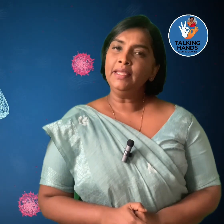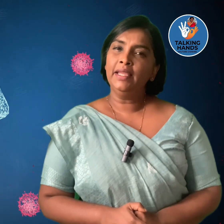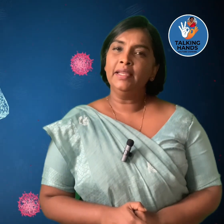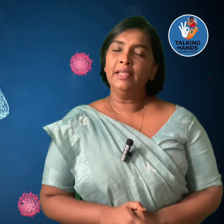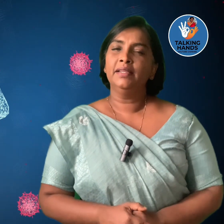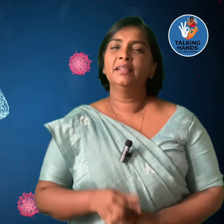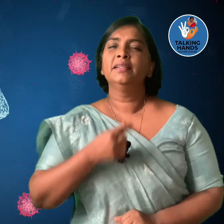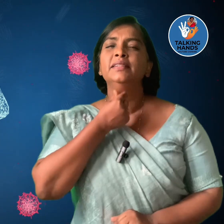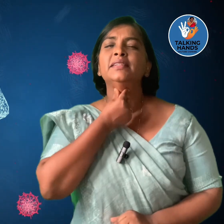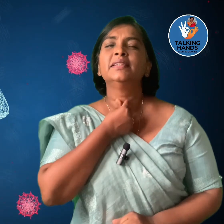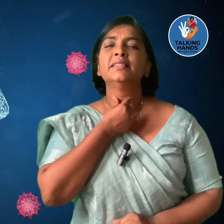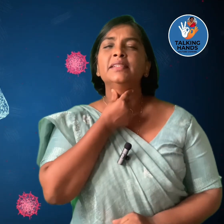සිංගෙඩි.